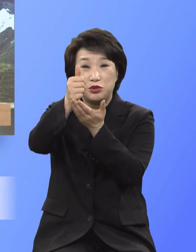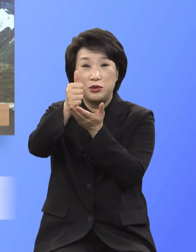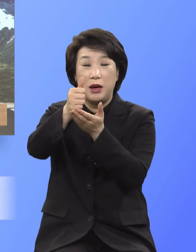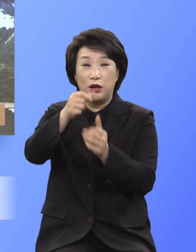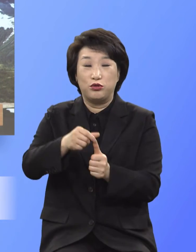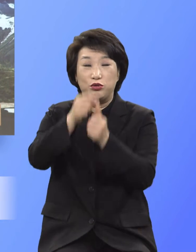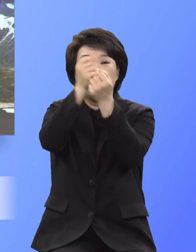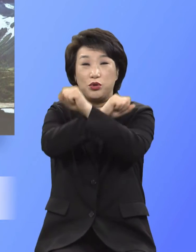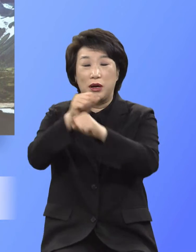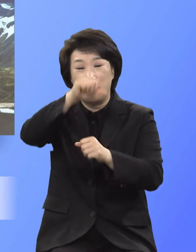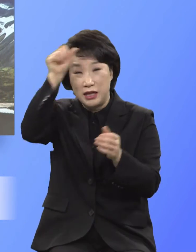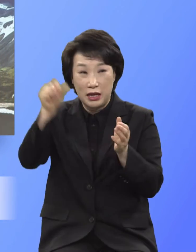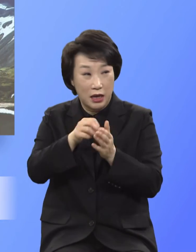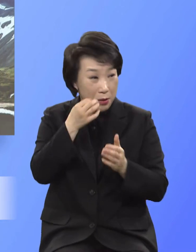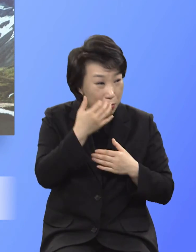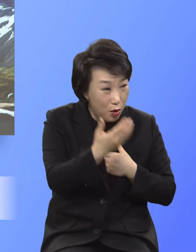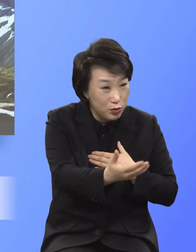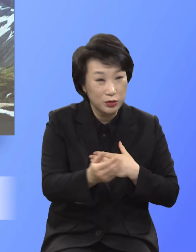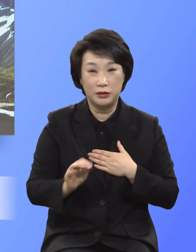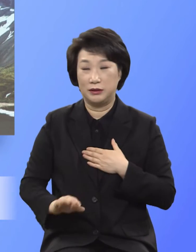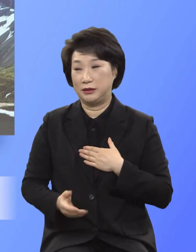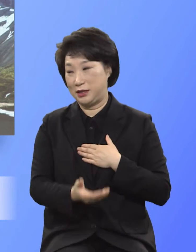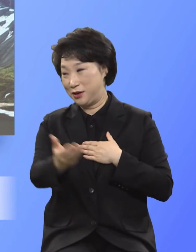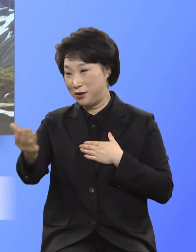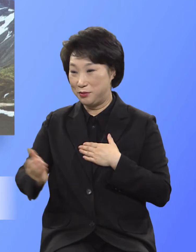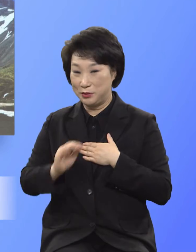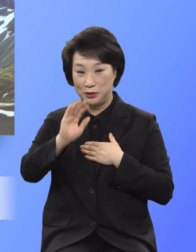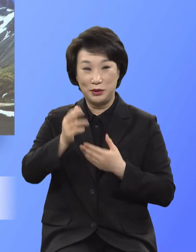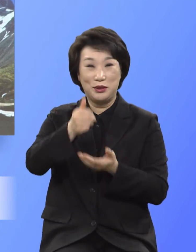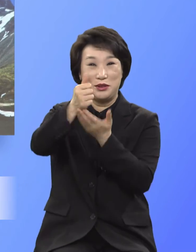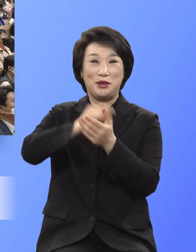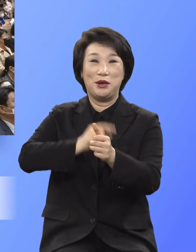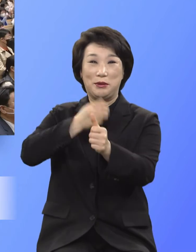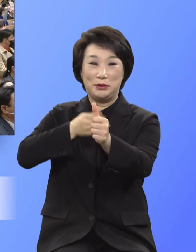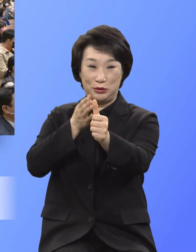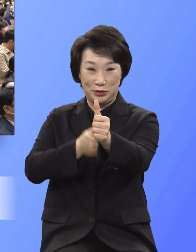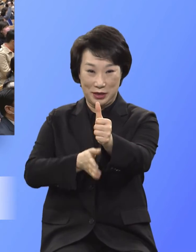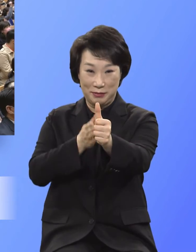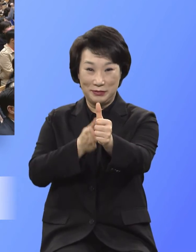주님의 구속의 생애를 재현하는 여러분 되기를 주님의 이름으로 축원합니다.